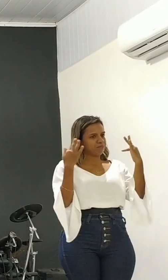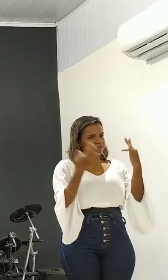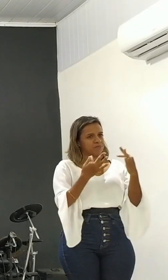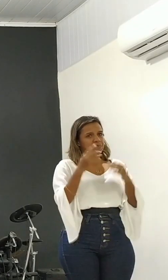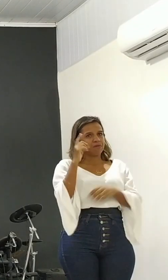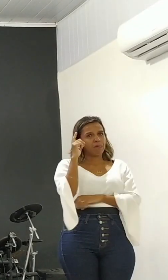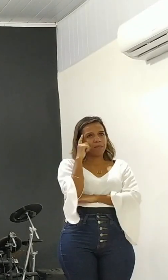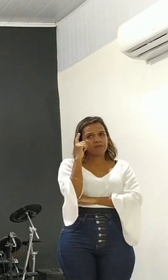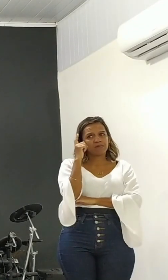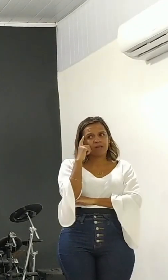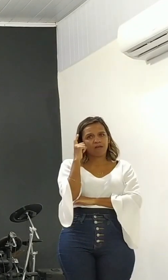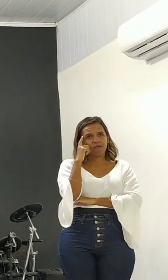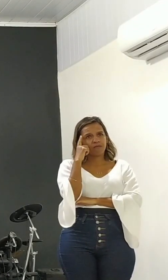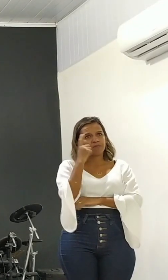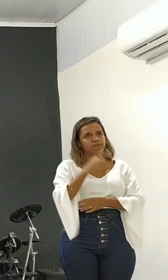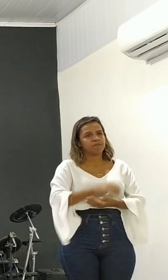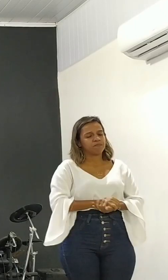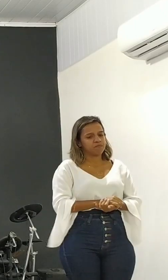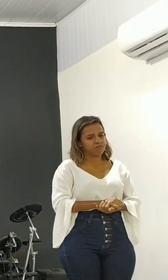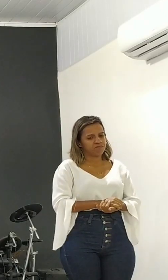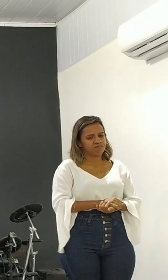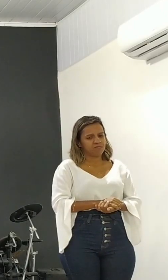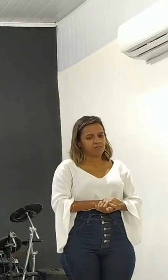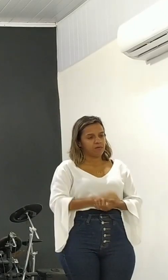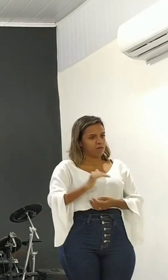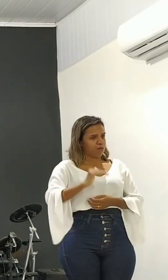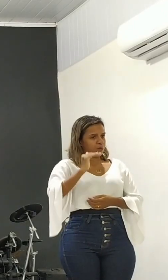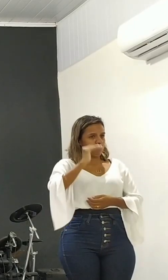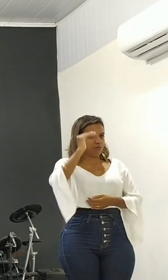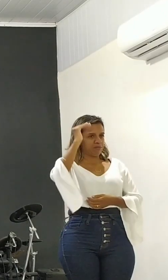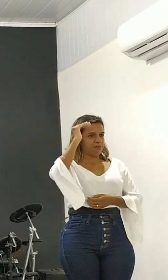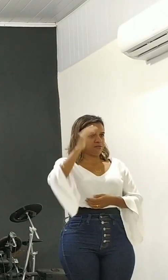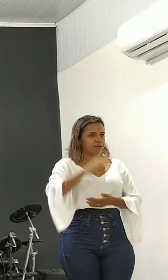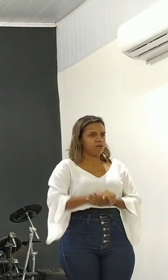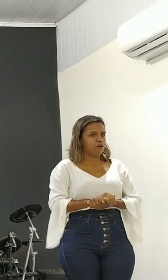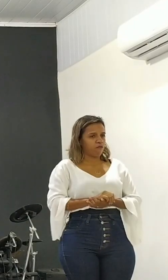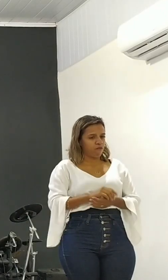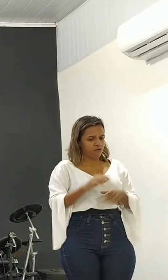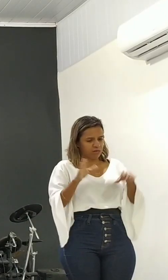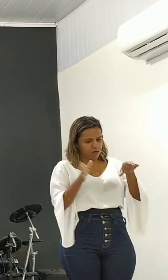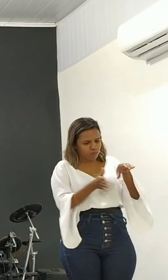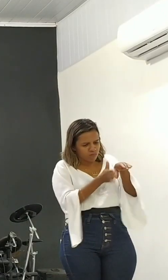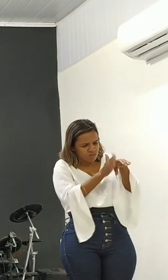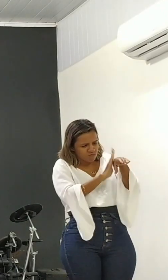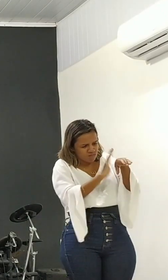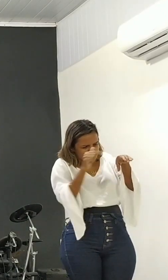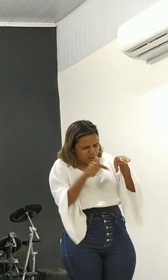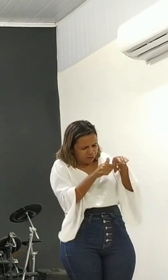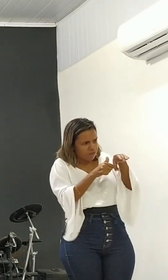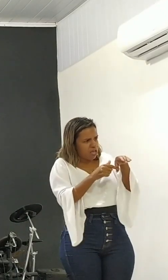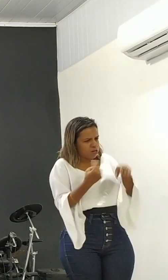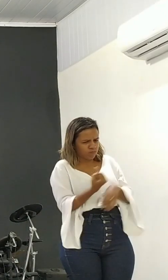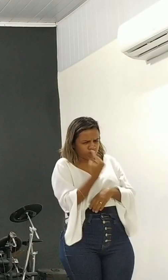eu pensava assim: quando eu crescer, acho que eu vou morar numa caverna.